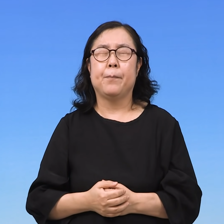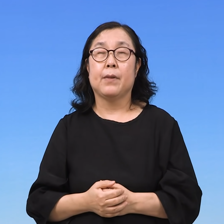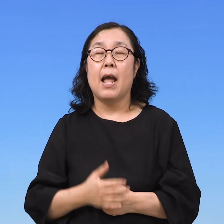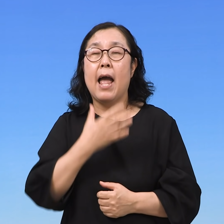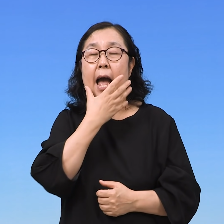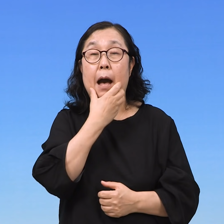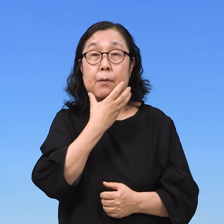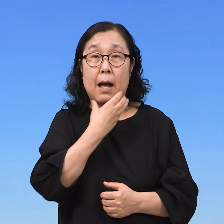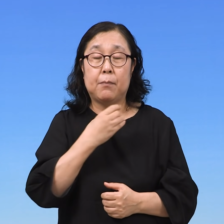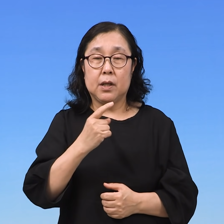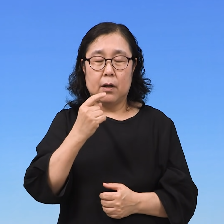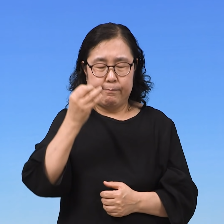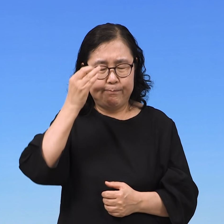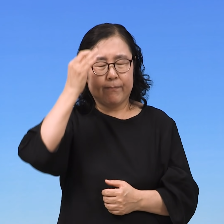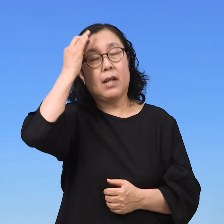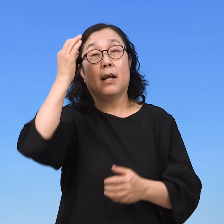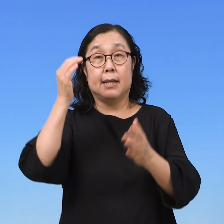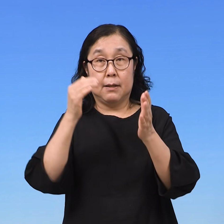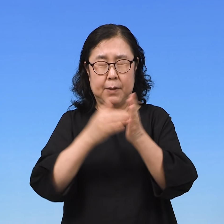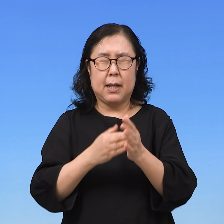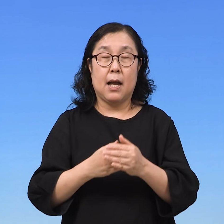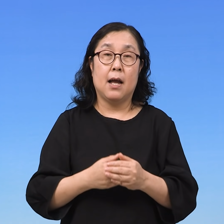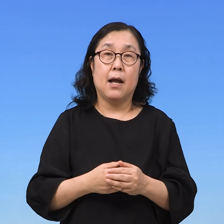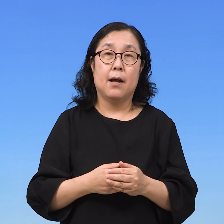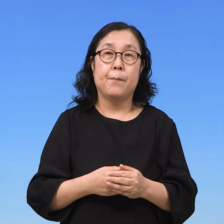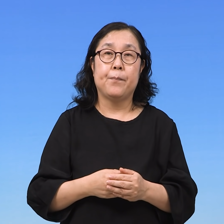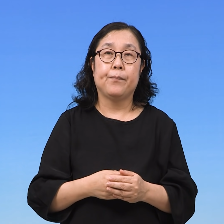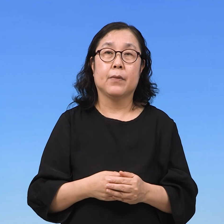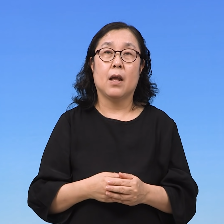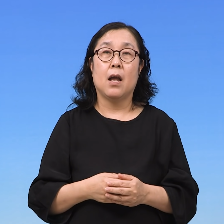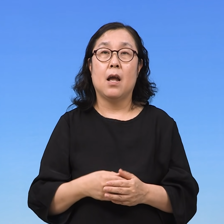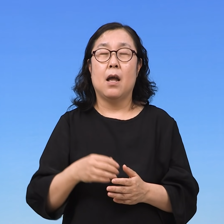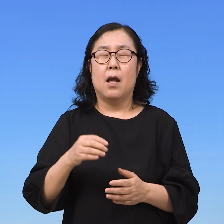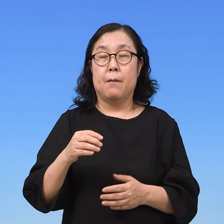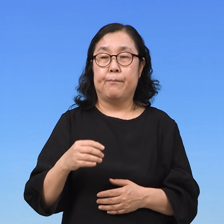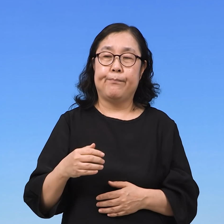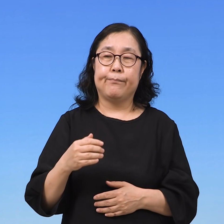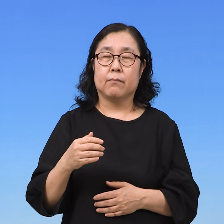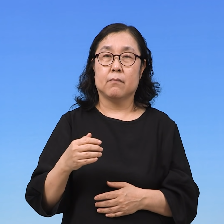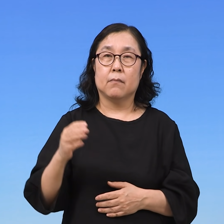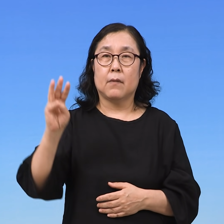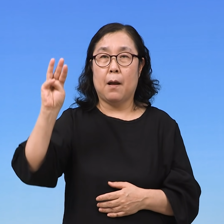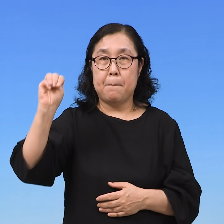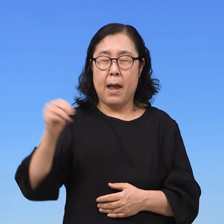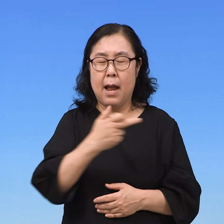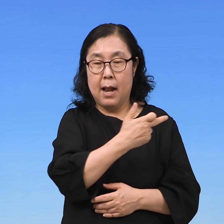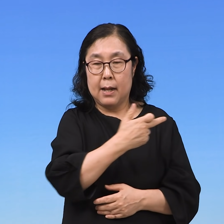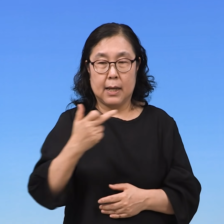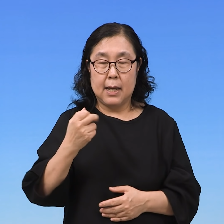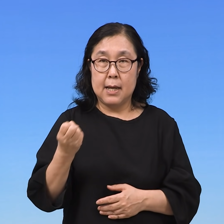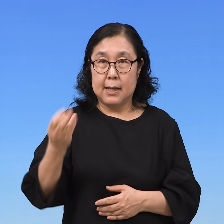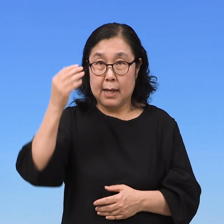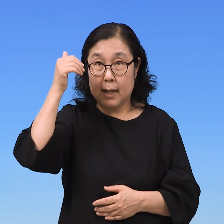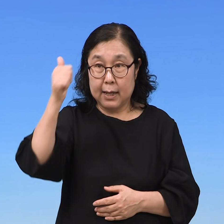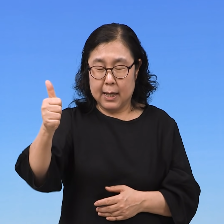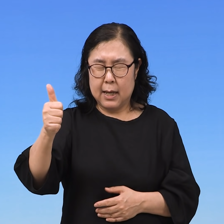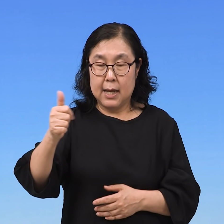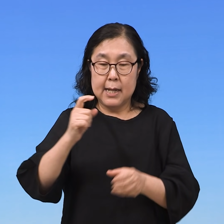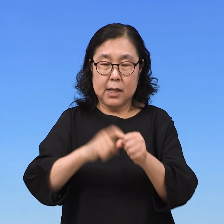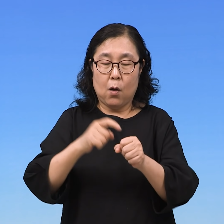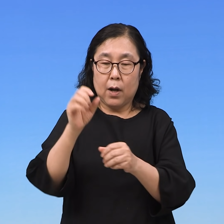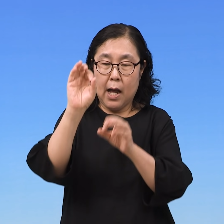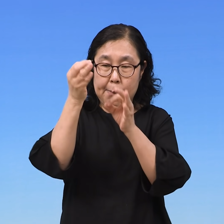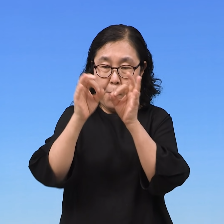자, 본문 한번 보십시오. 본문 18절, 살렘 왕 멜기세덱이 떡과 포도주를 가지고